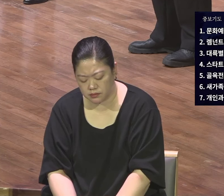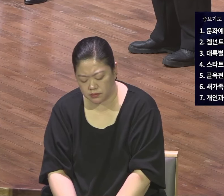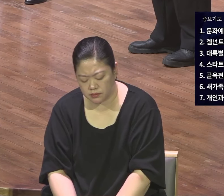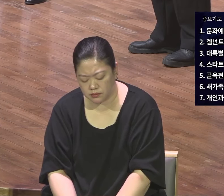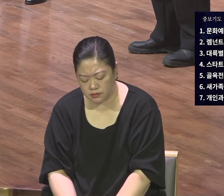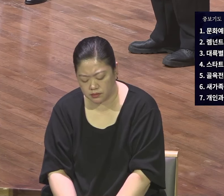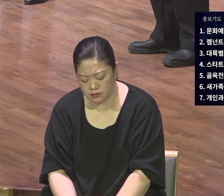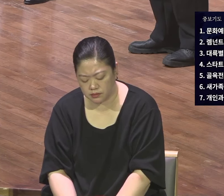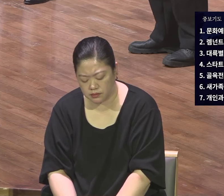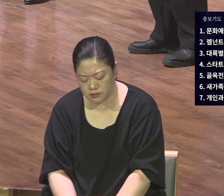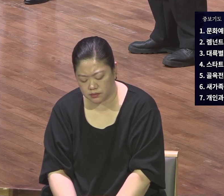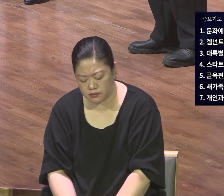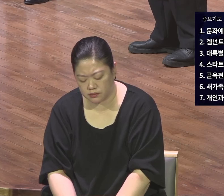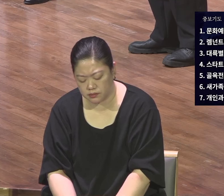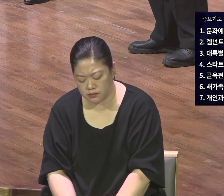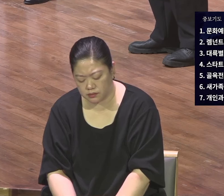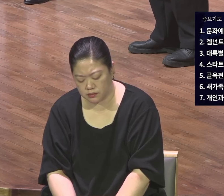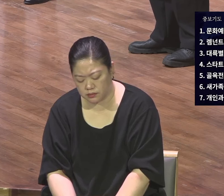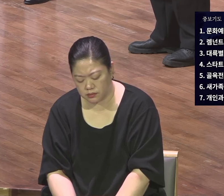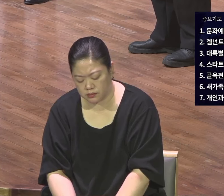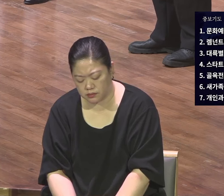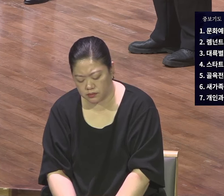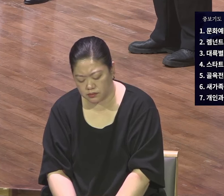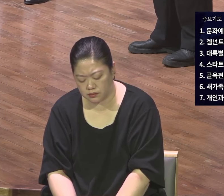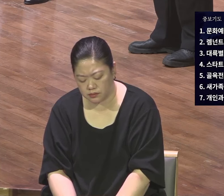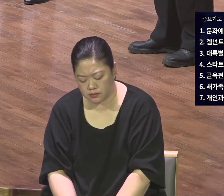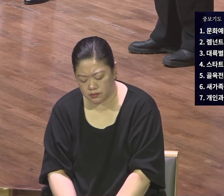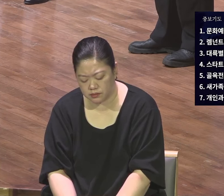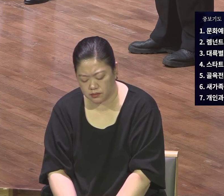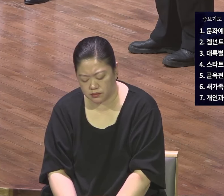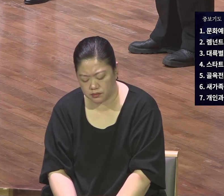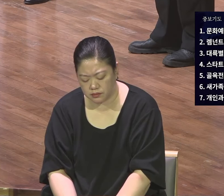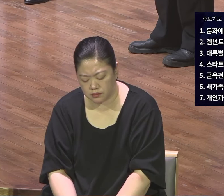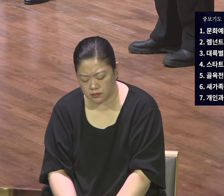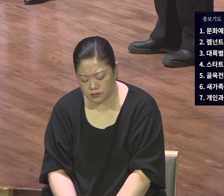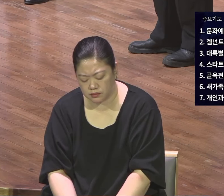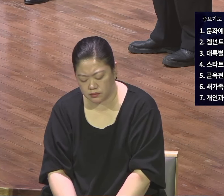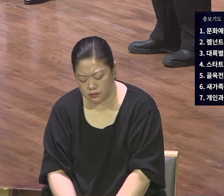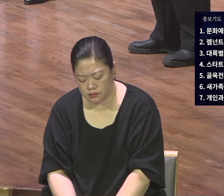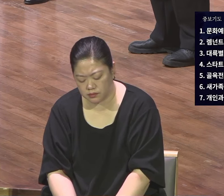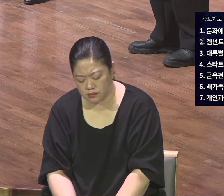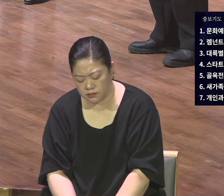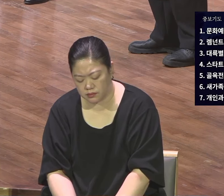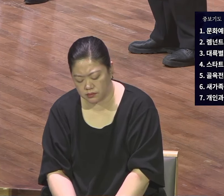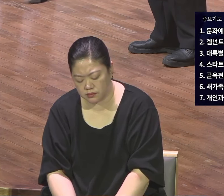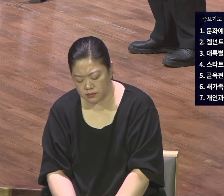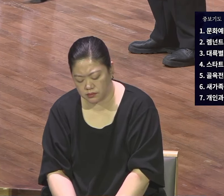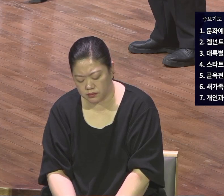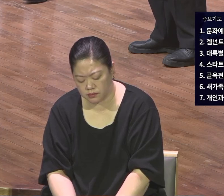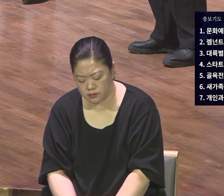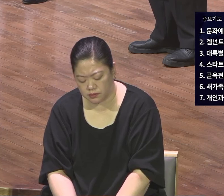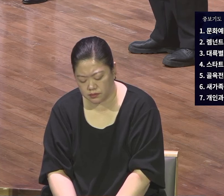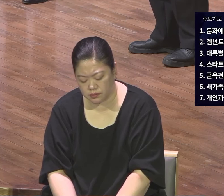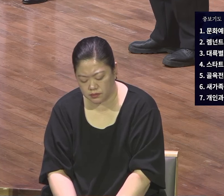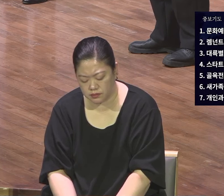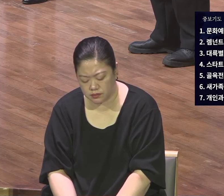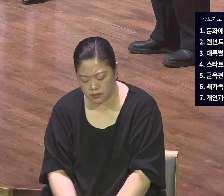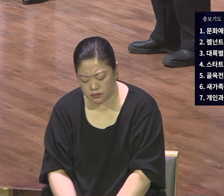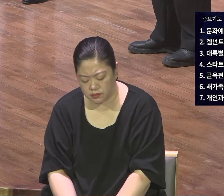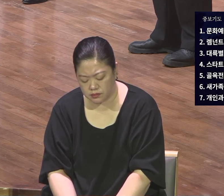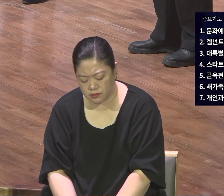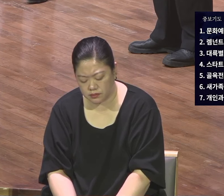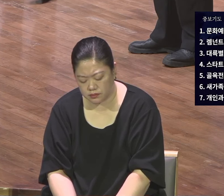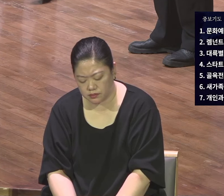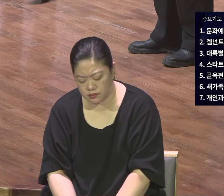237 사냥을 위해서 모사성과 사무의 훌륭의 모든 우리의 장막들이 넓혀주시고, 사투만